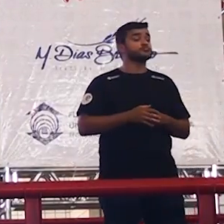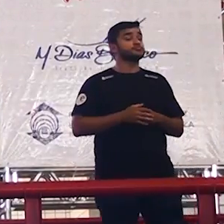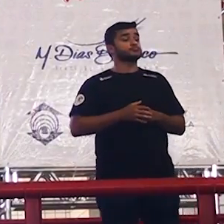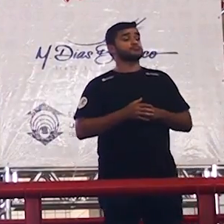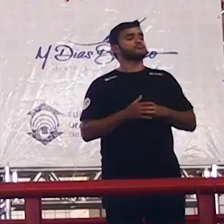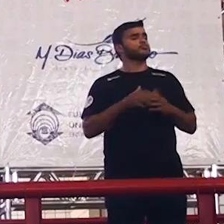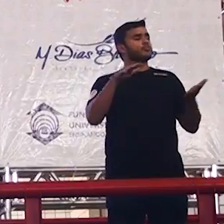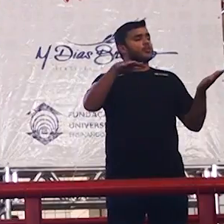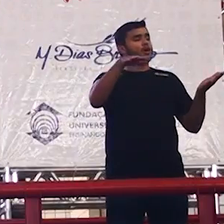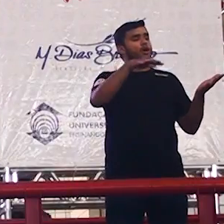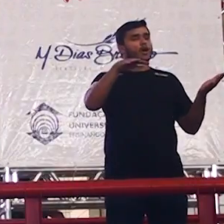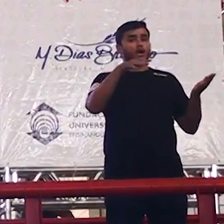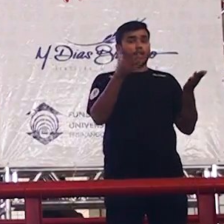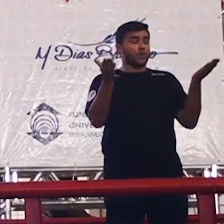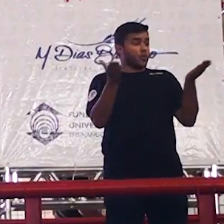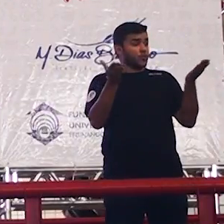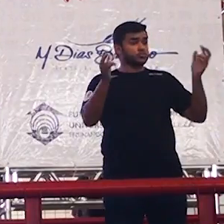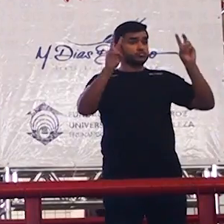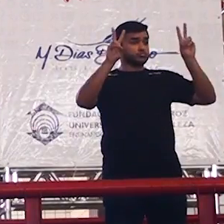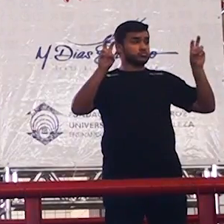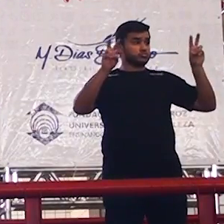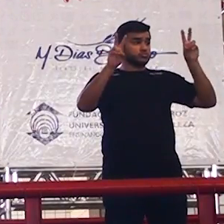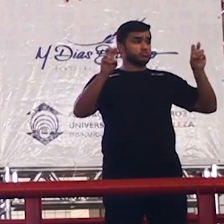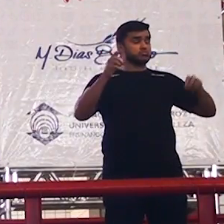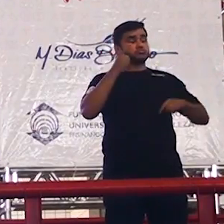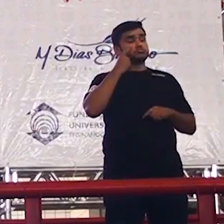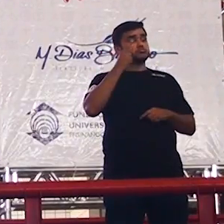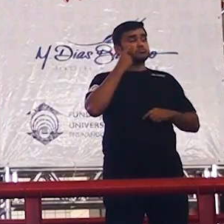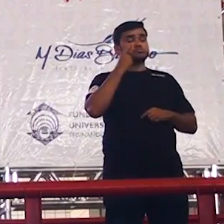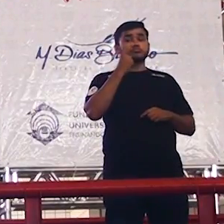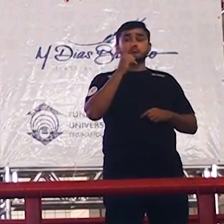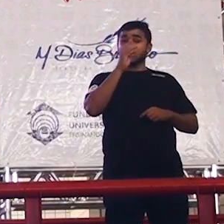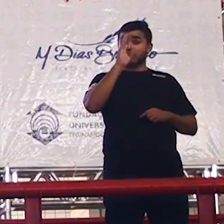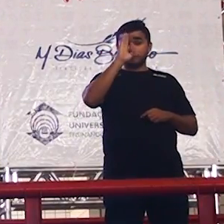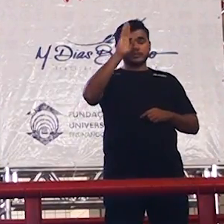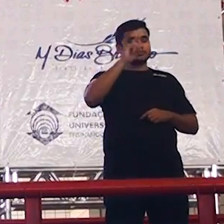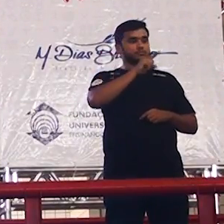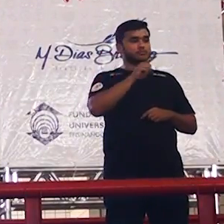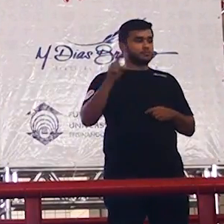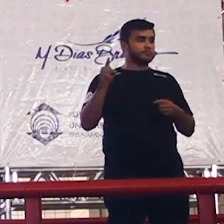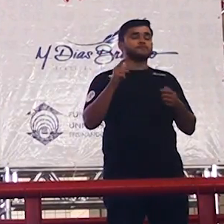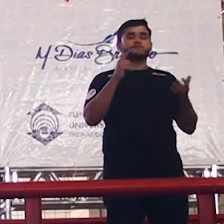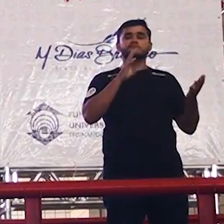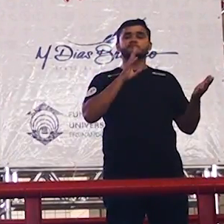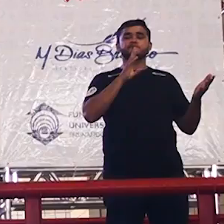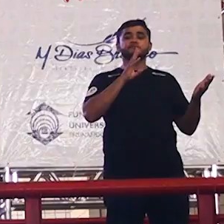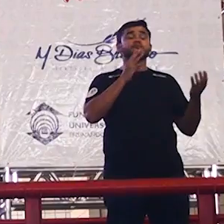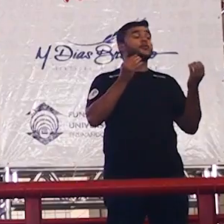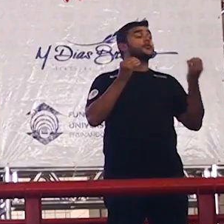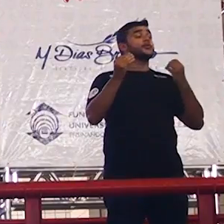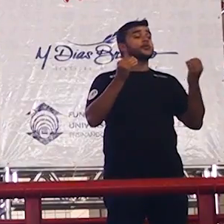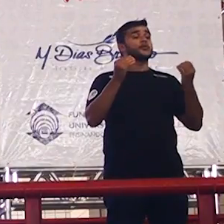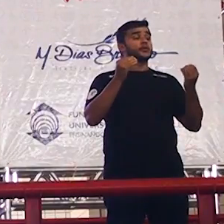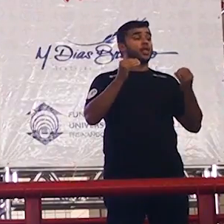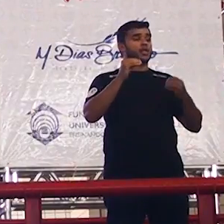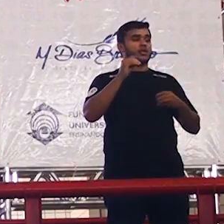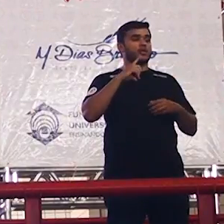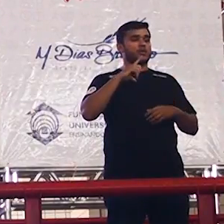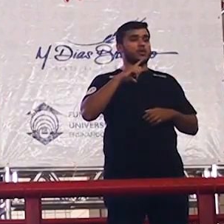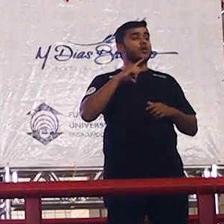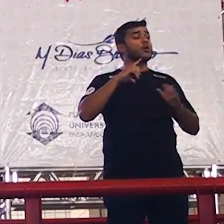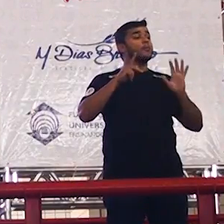primeira área que nós vamos revisar hoje é a mais conhecida, né? É a área do